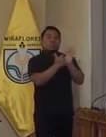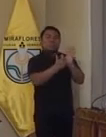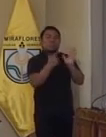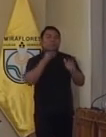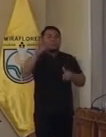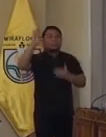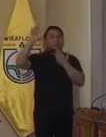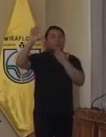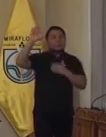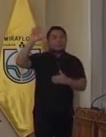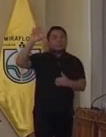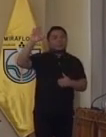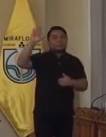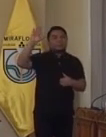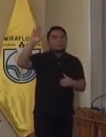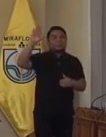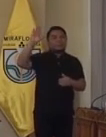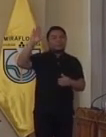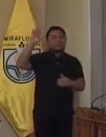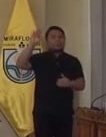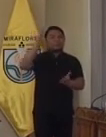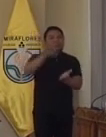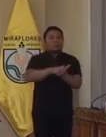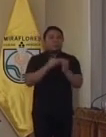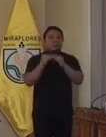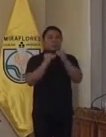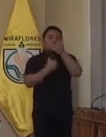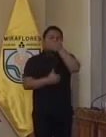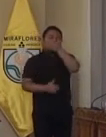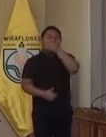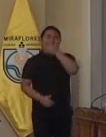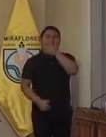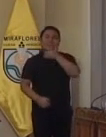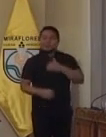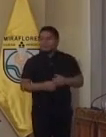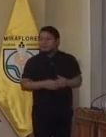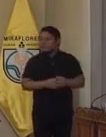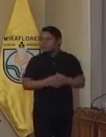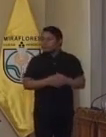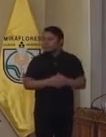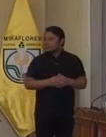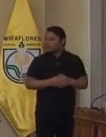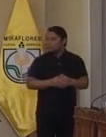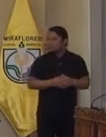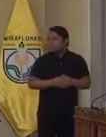dictamen, sírvase a levantar la mano. Aprobado por unanimidad.